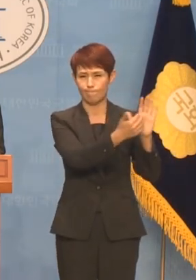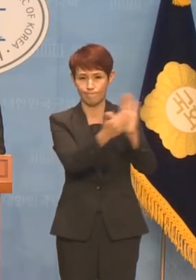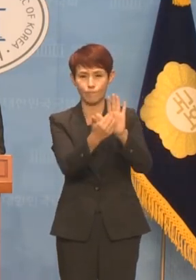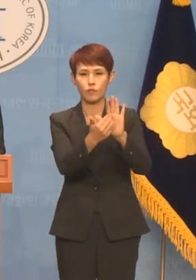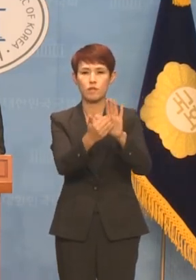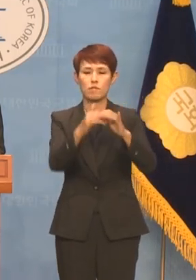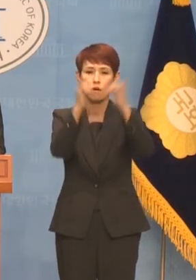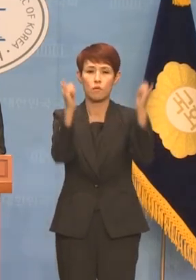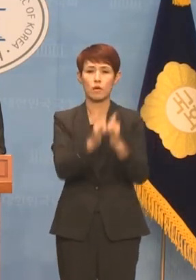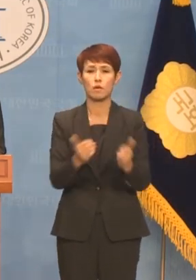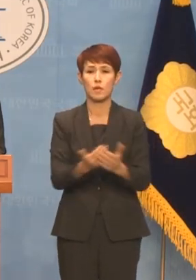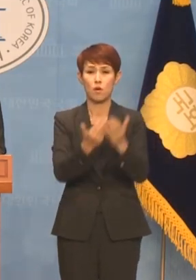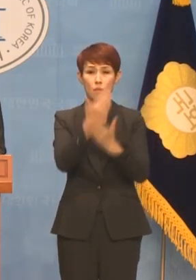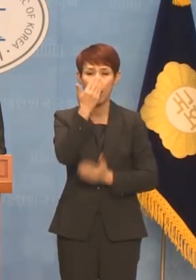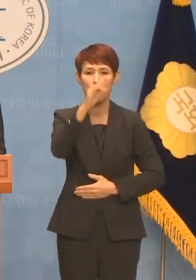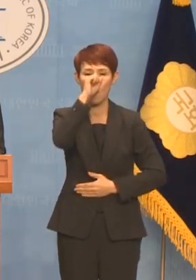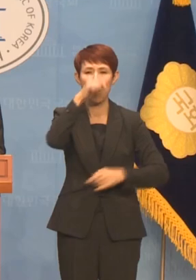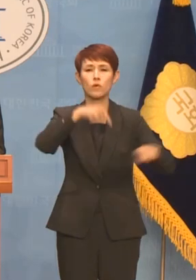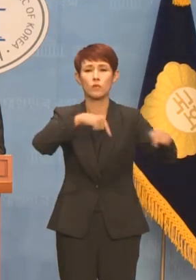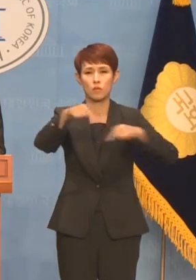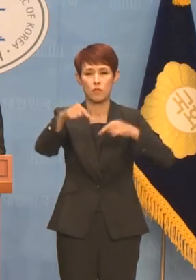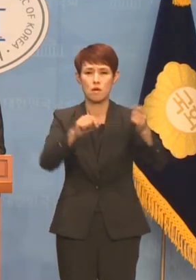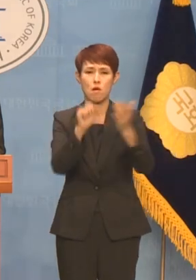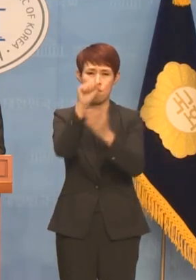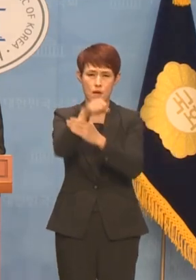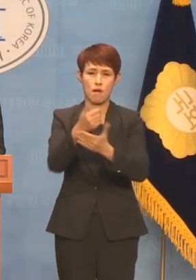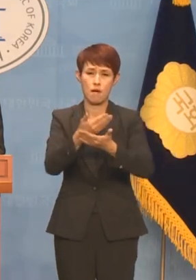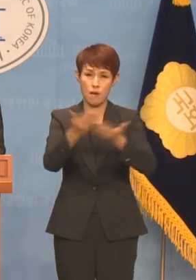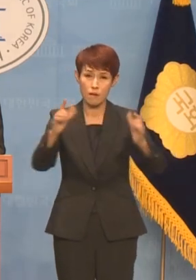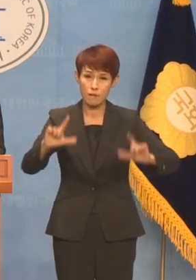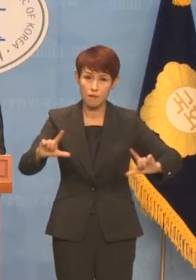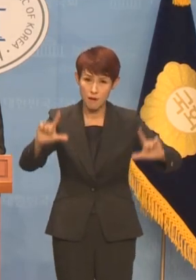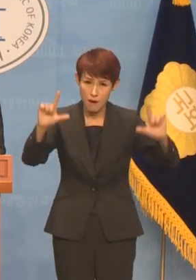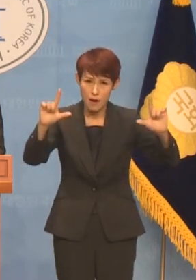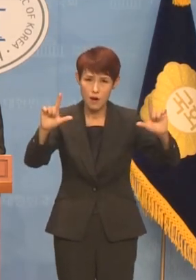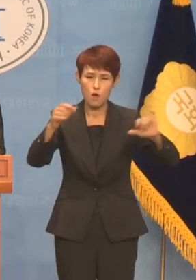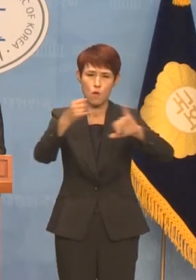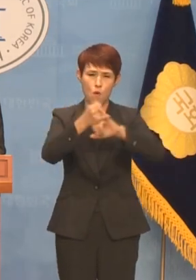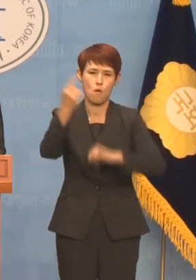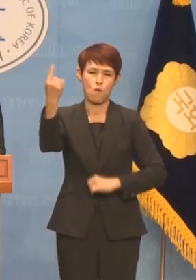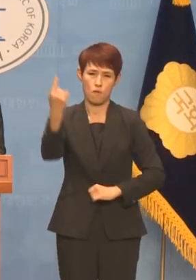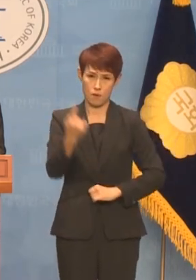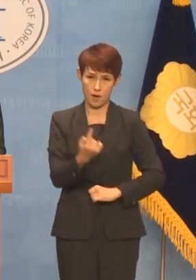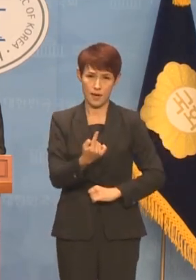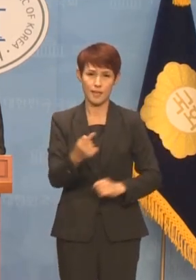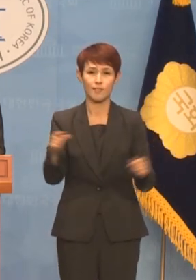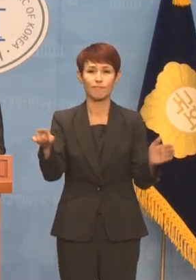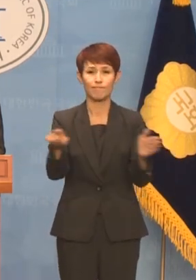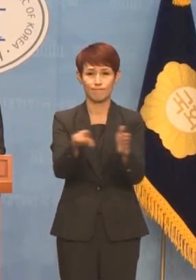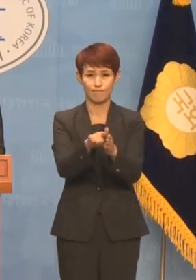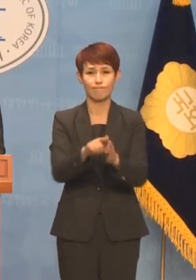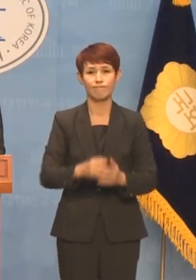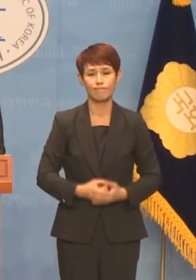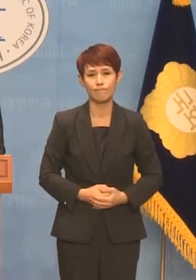발전을 이끌어가는 좋은 정치의 과실을 나눠드리는 날이 반드시 오리라고 저는 믿습니다.